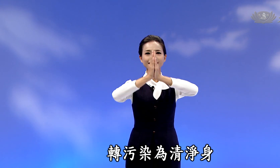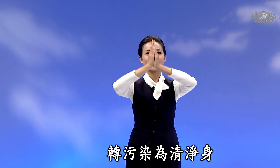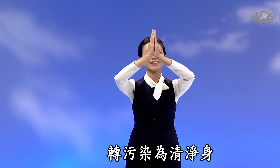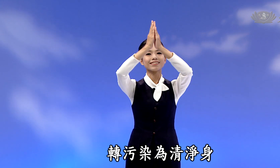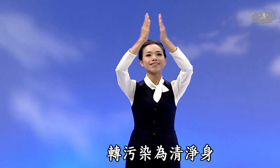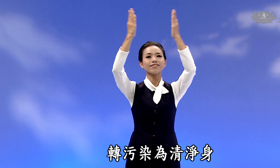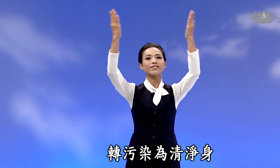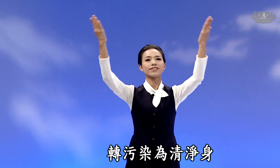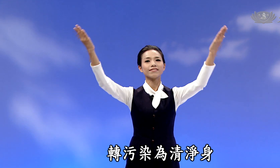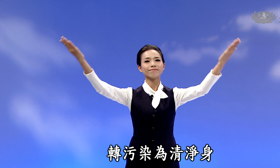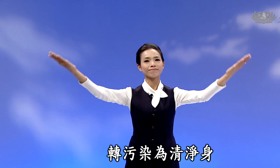清净身。